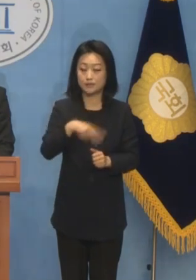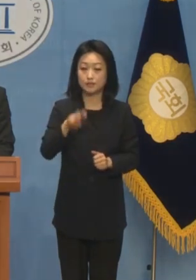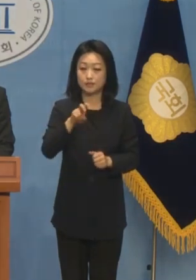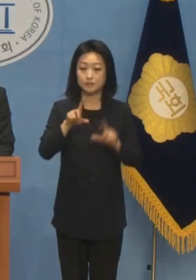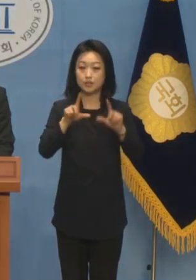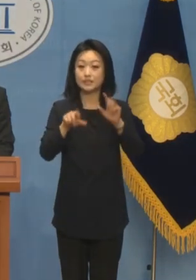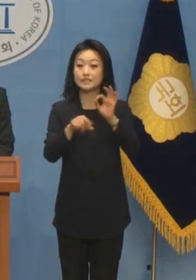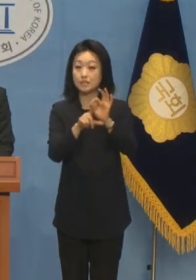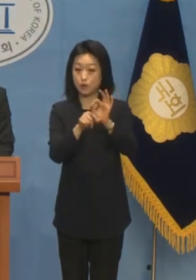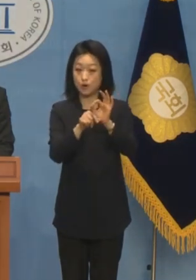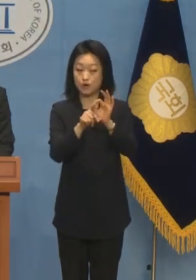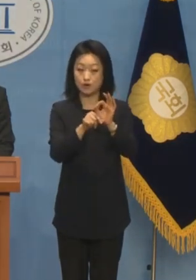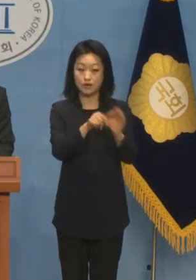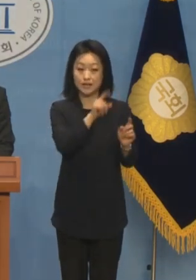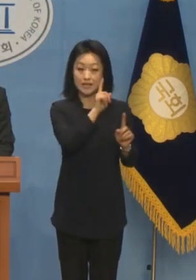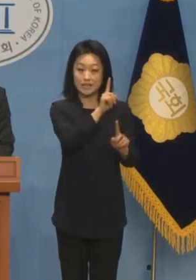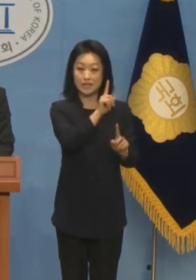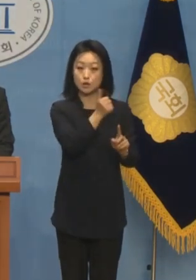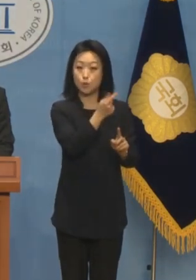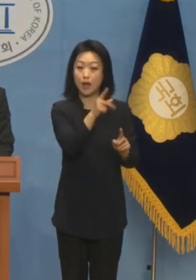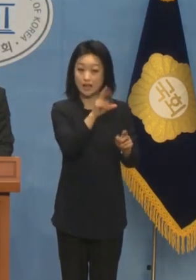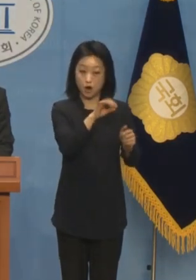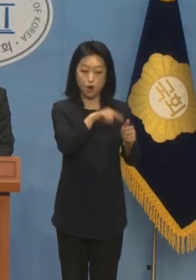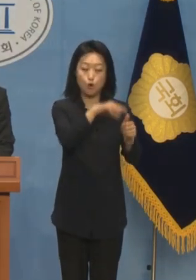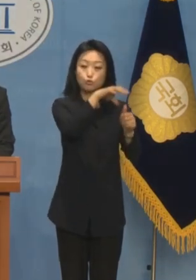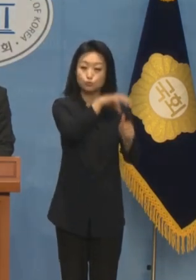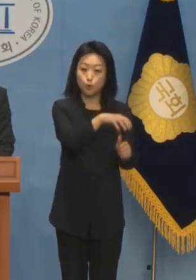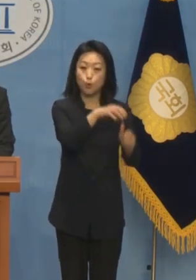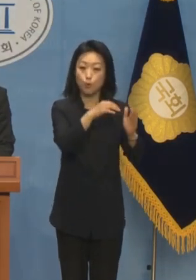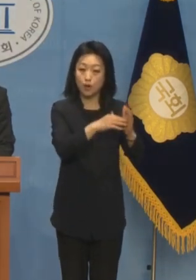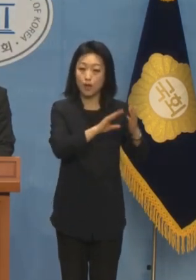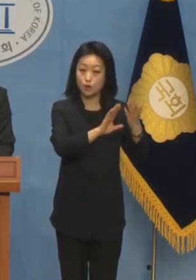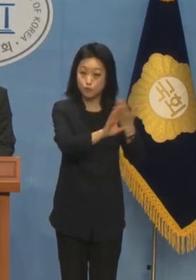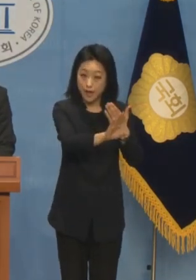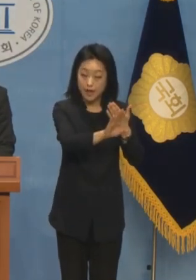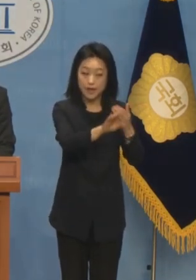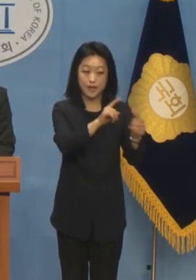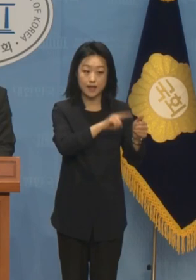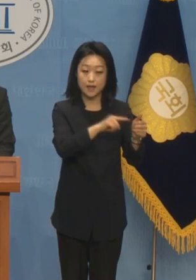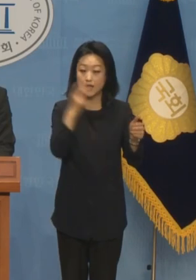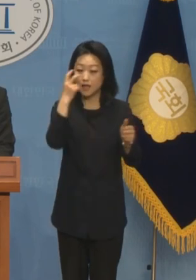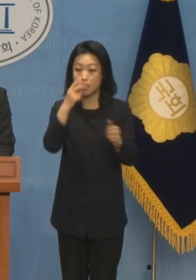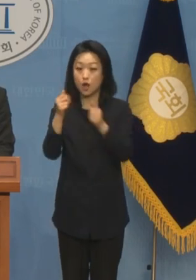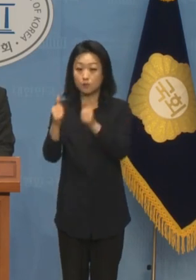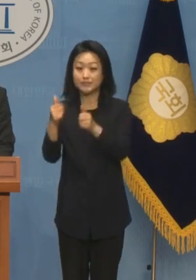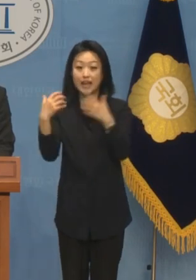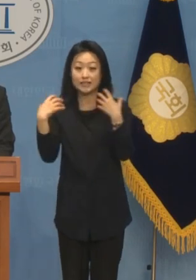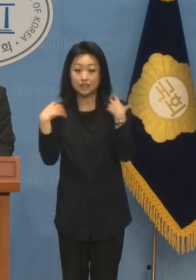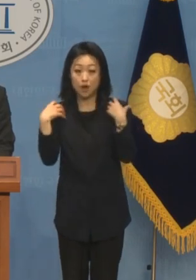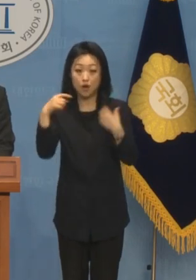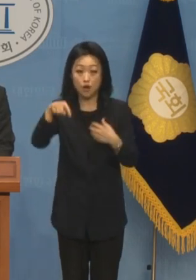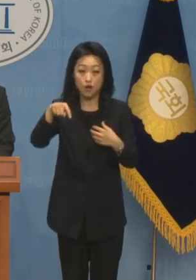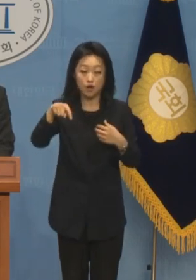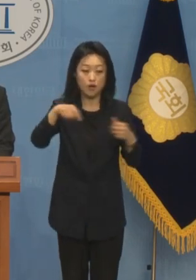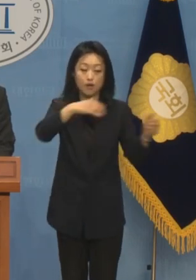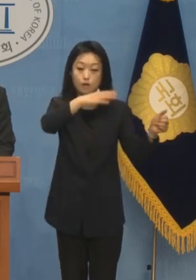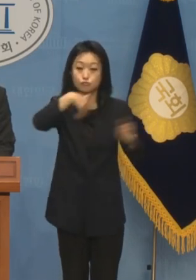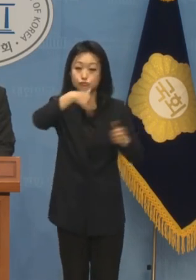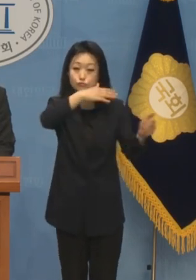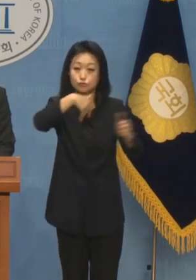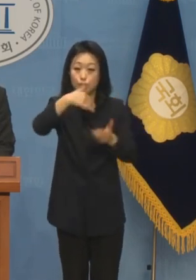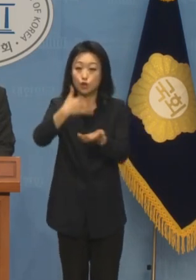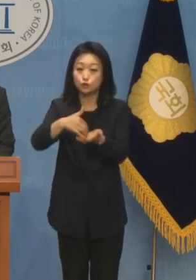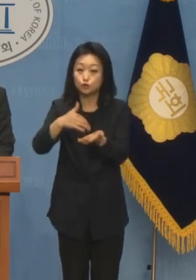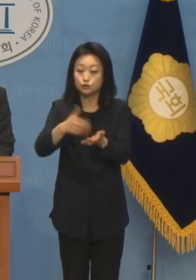이 전 부지사가 구속된 이후 이 전 부지사를 검찰청으로 72번이나